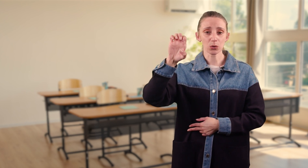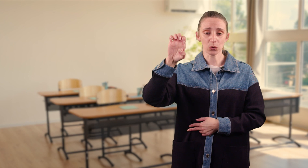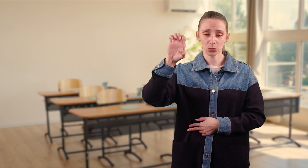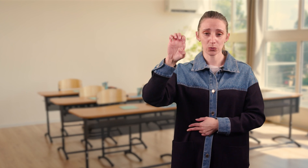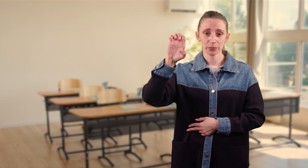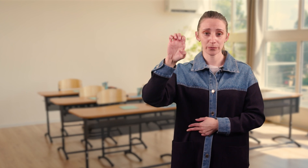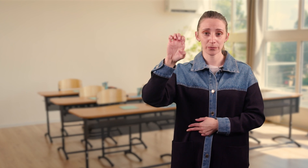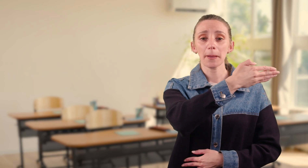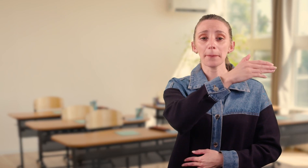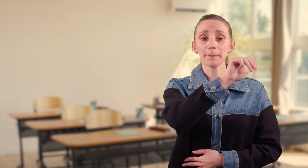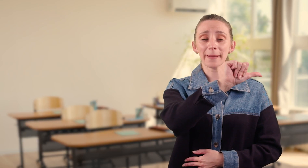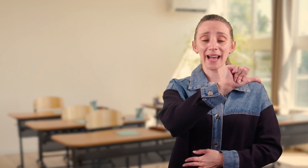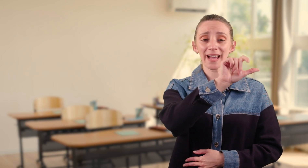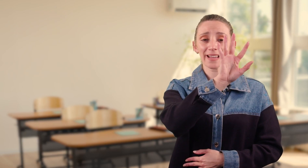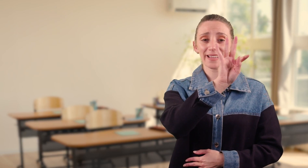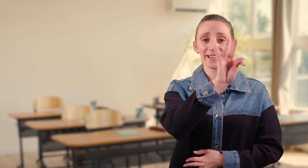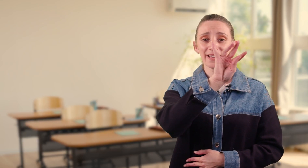M-A-T-H-I-L-D-E. Mathilde.